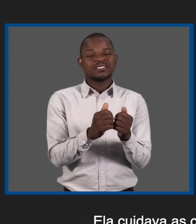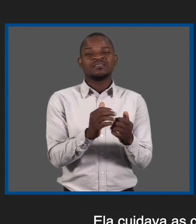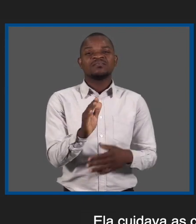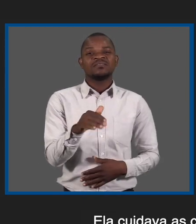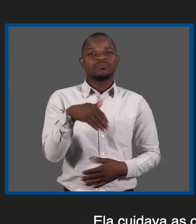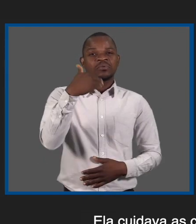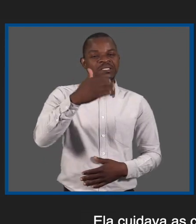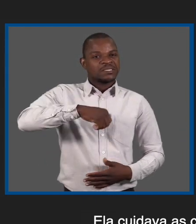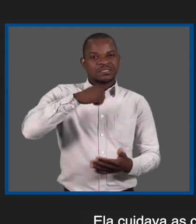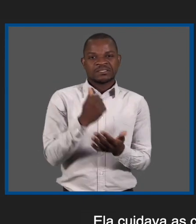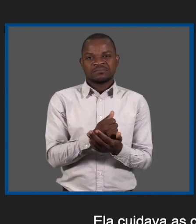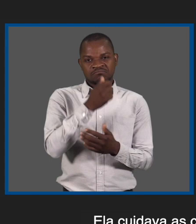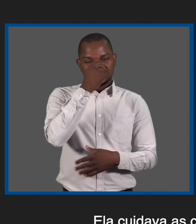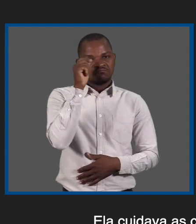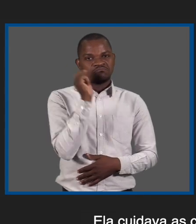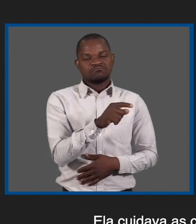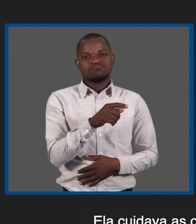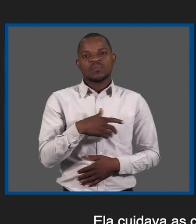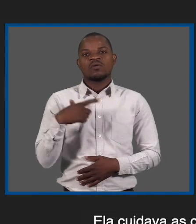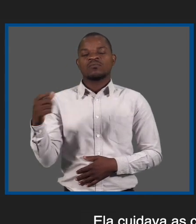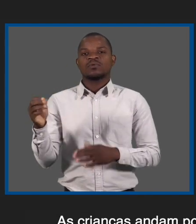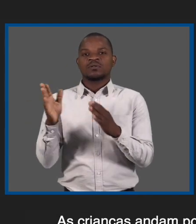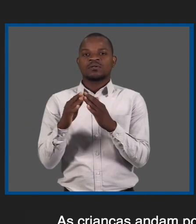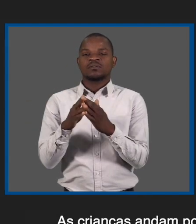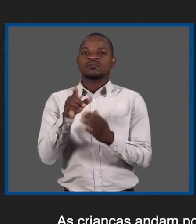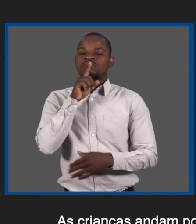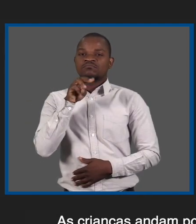Então chegou esse outro momento que ela também foi em casa dos pais.